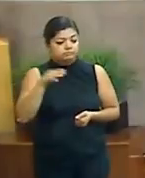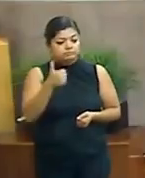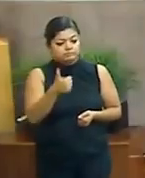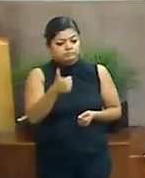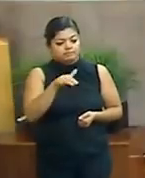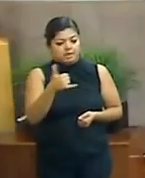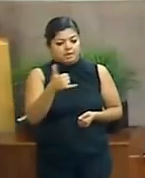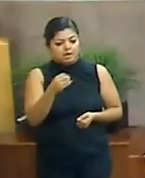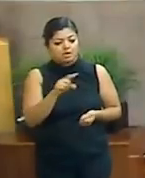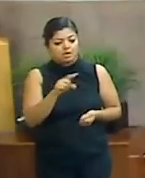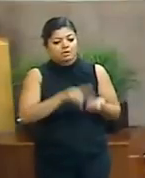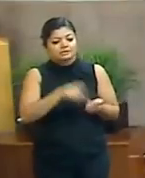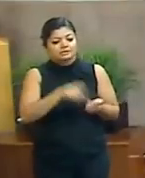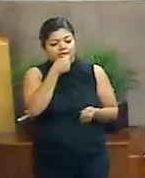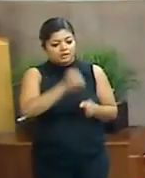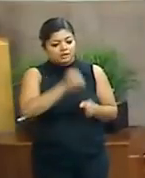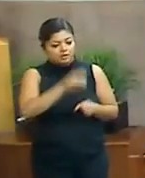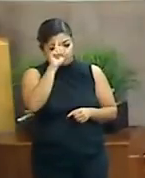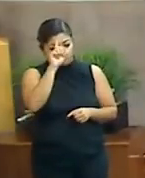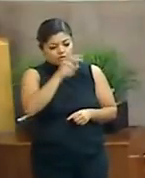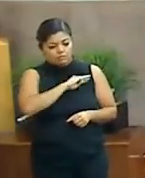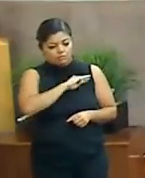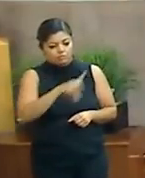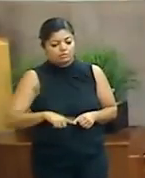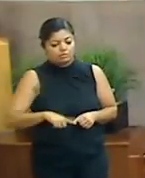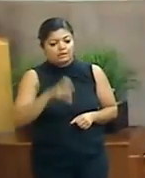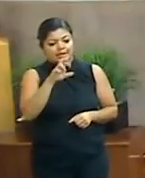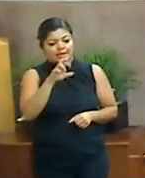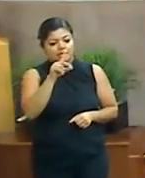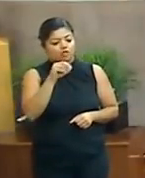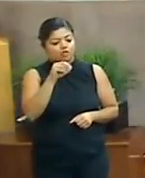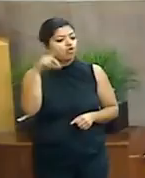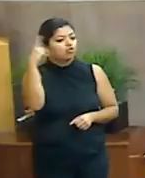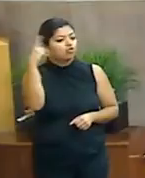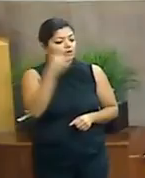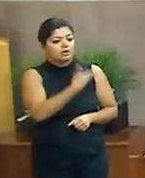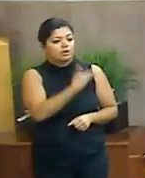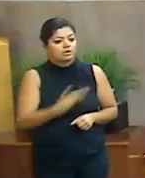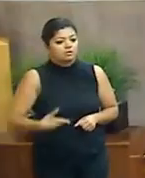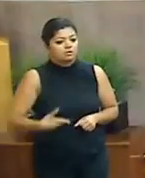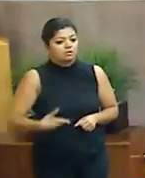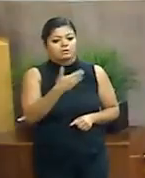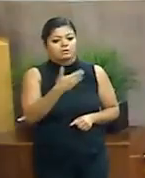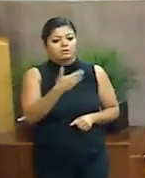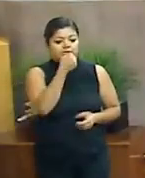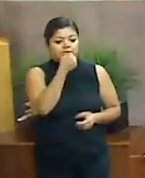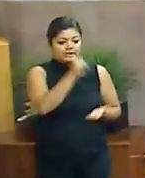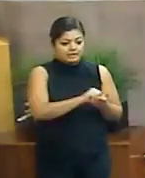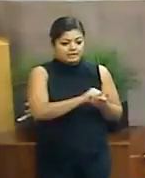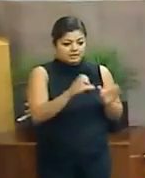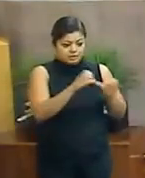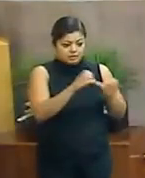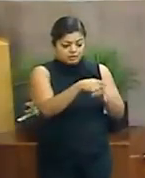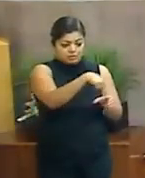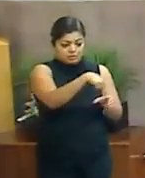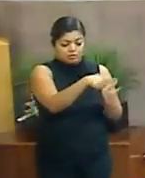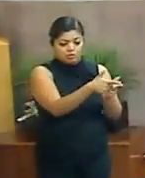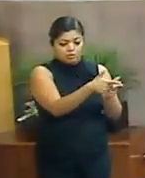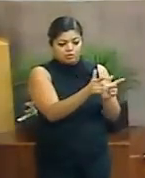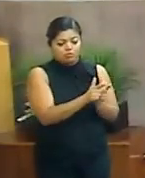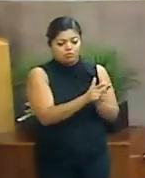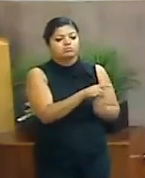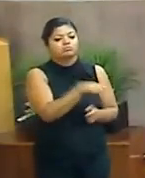ante la secretaria del consejo municipal electoral de lerdo durango de consejero presidente y del secretario siguiente de dicho órgano administrativo electoral